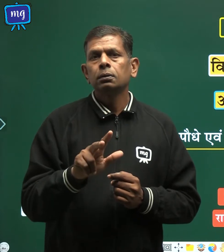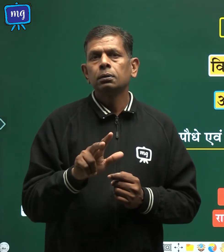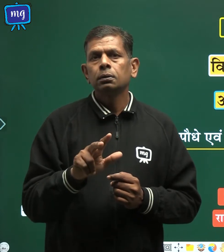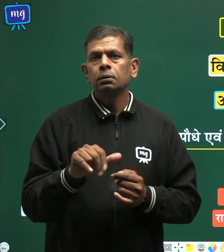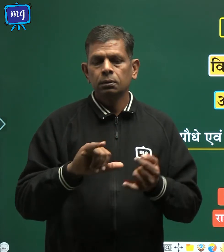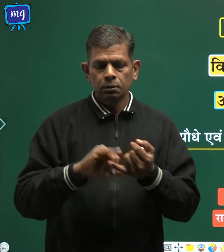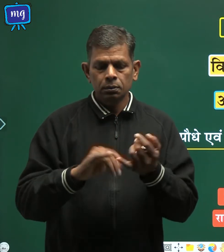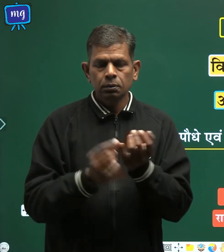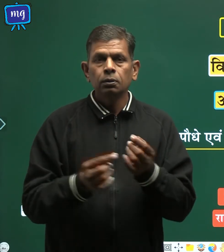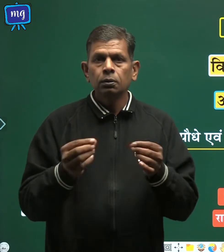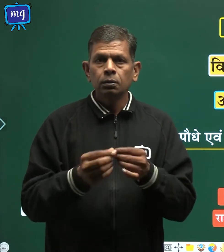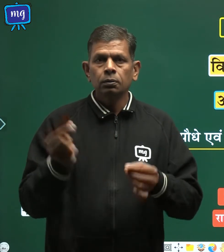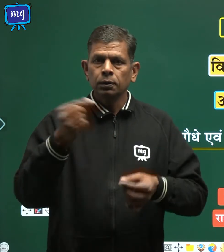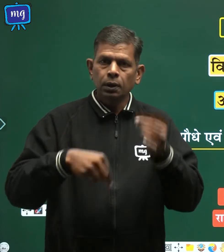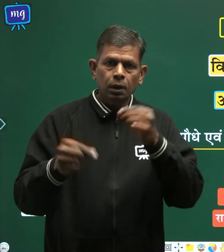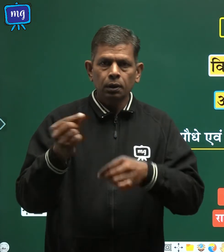विषय विज्ञान